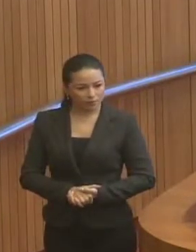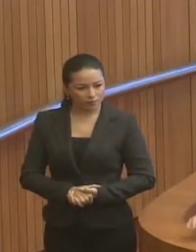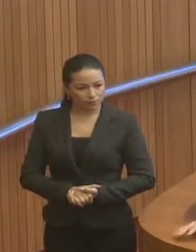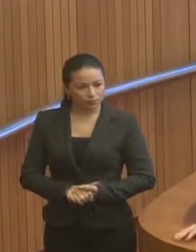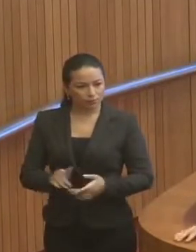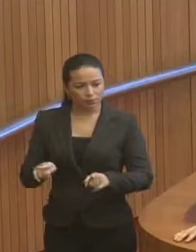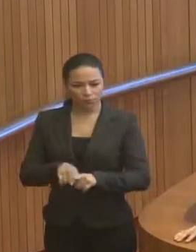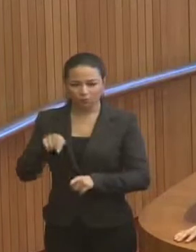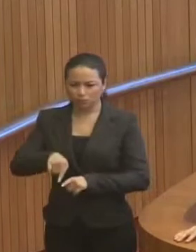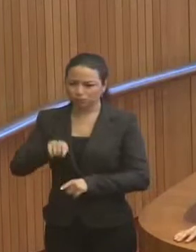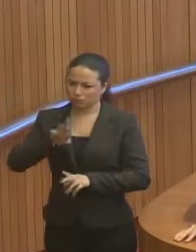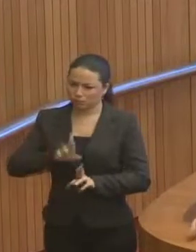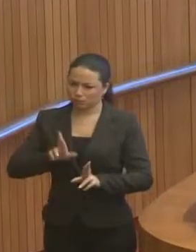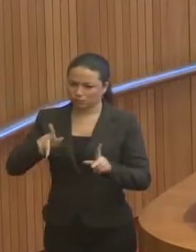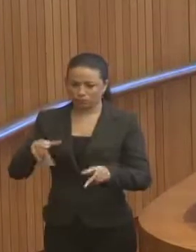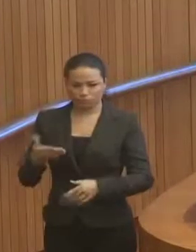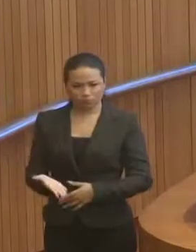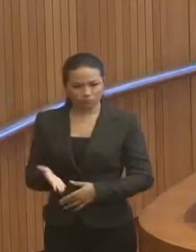Então, isso é muito estranho.